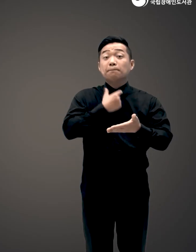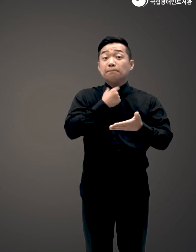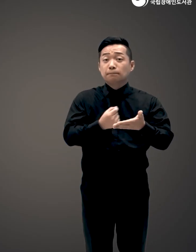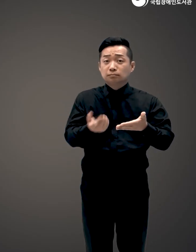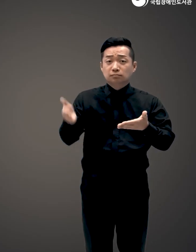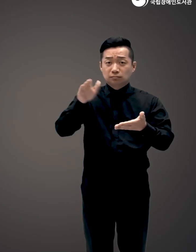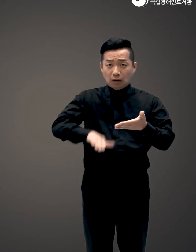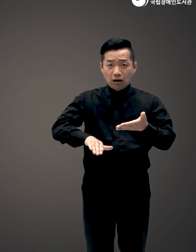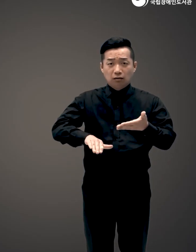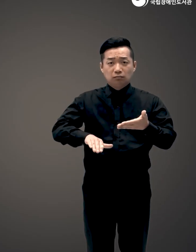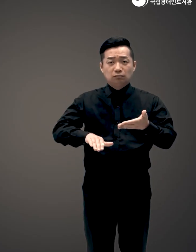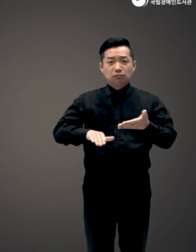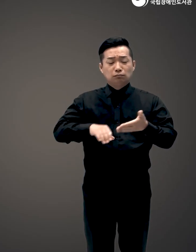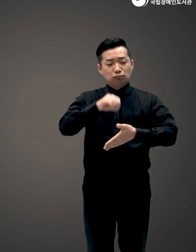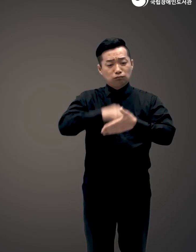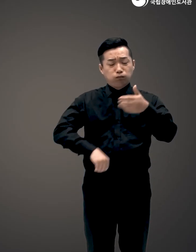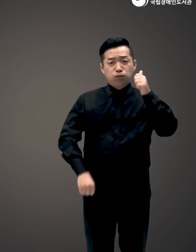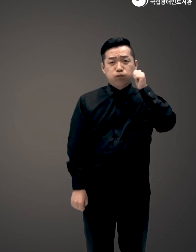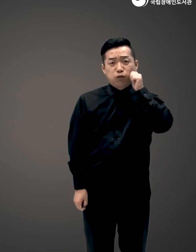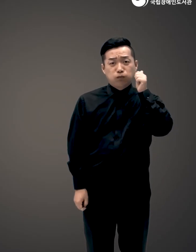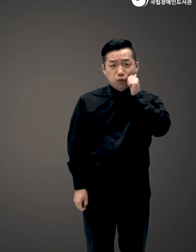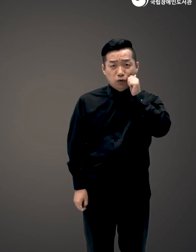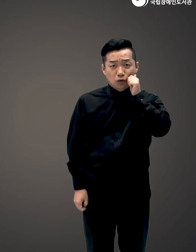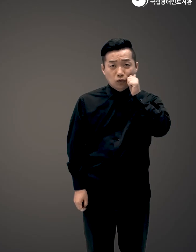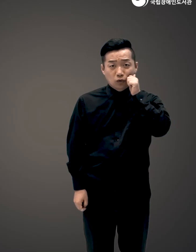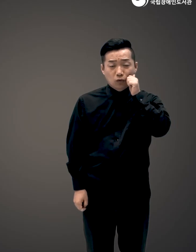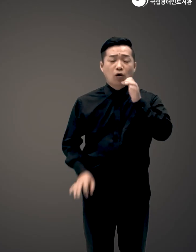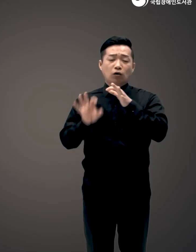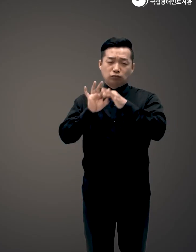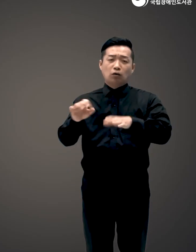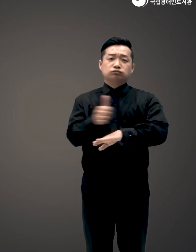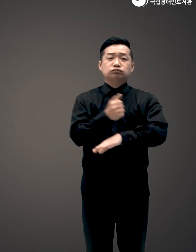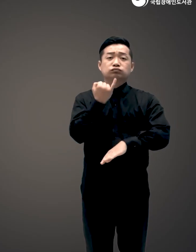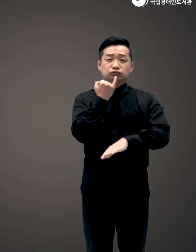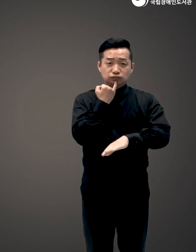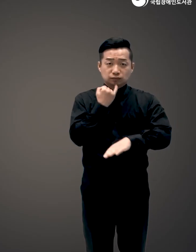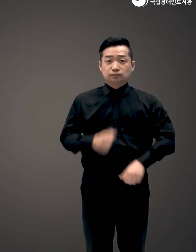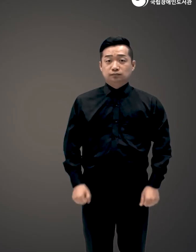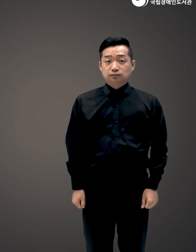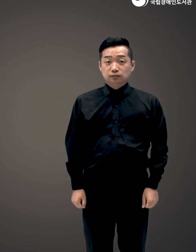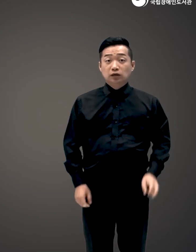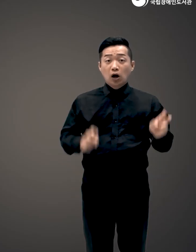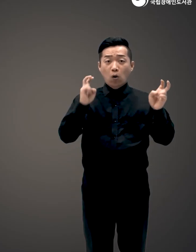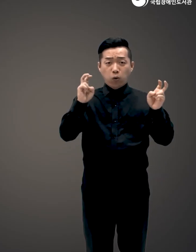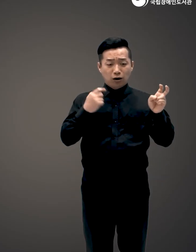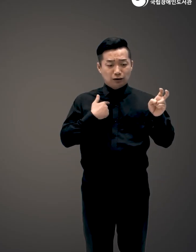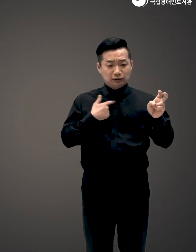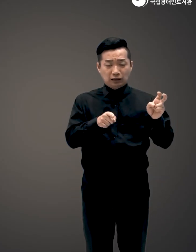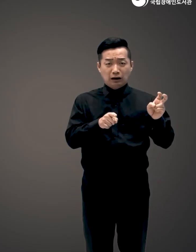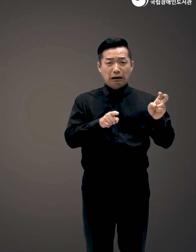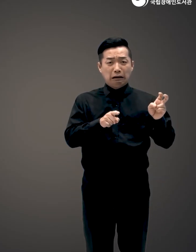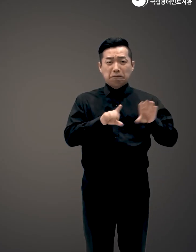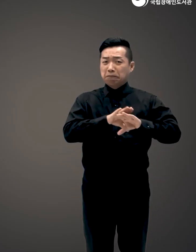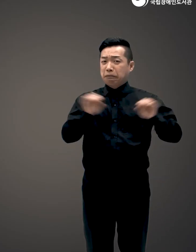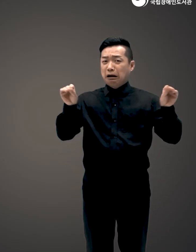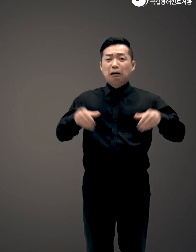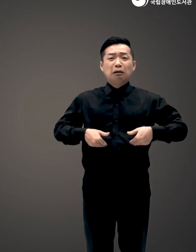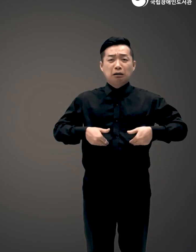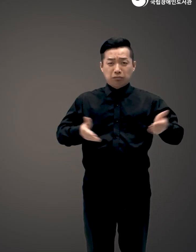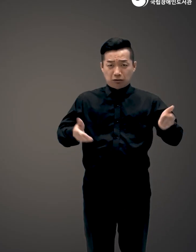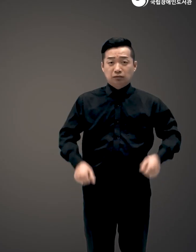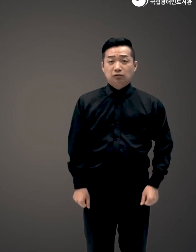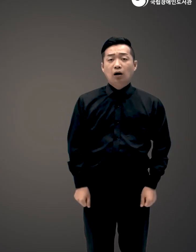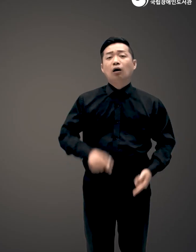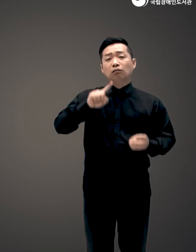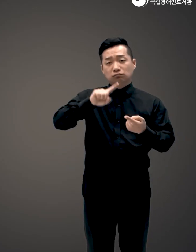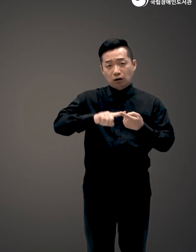그만두고 싶어도 그만두지 못한다면 그만두지 않으셔도 됩니다. 단호히 회사를 등질 필요 따위 없고